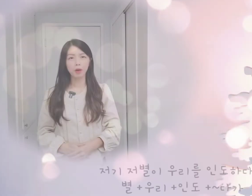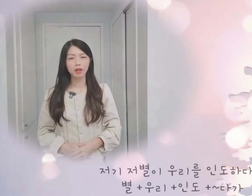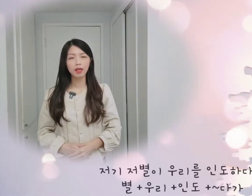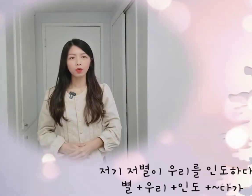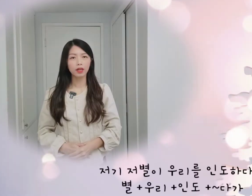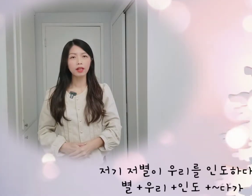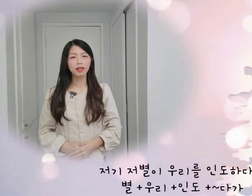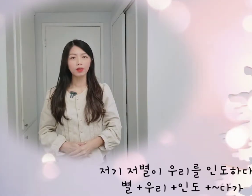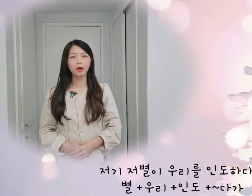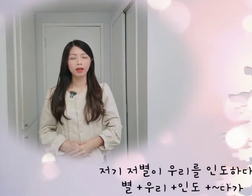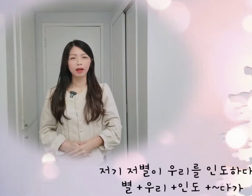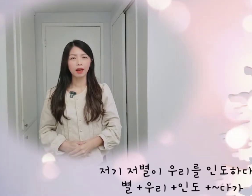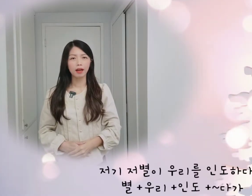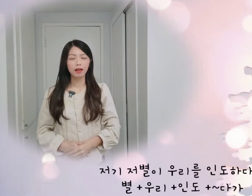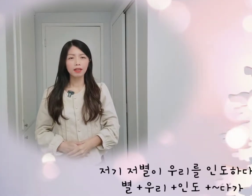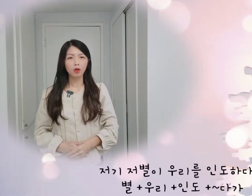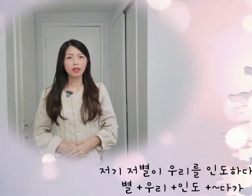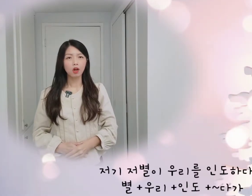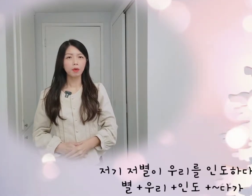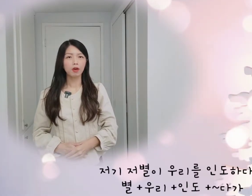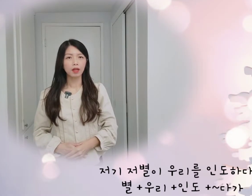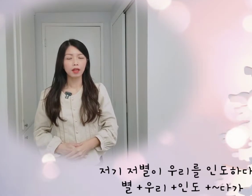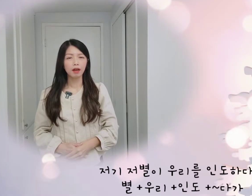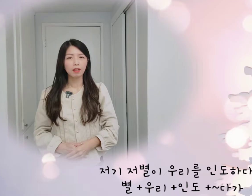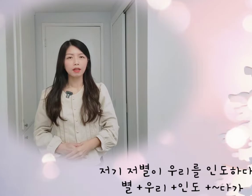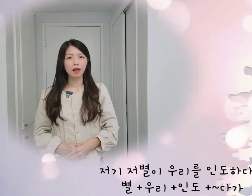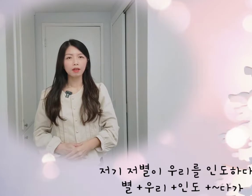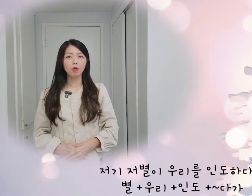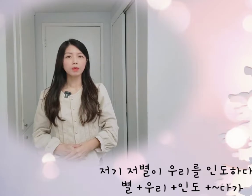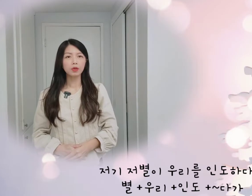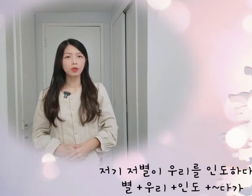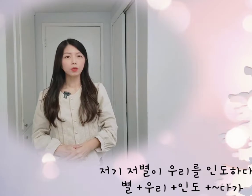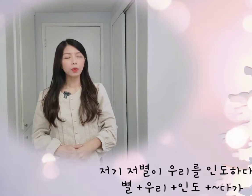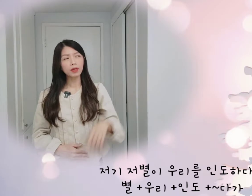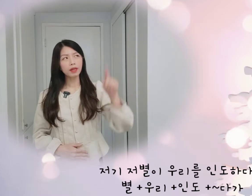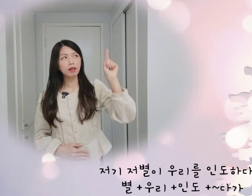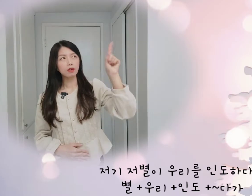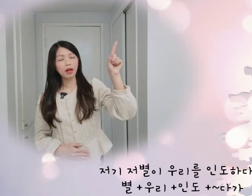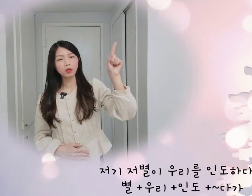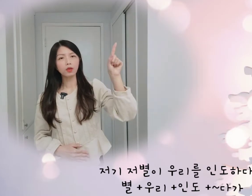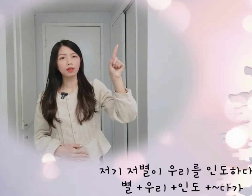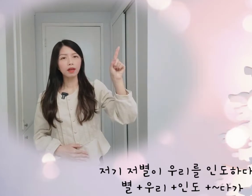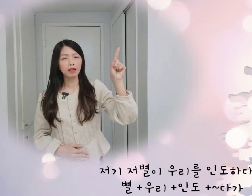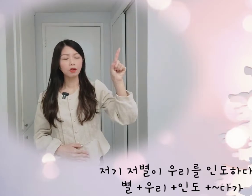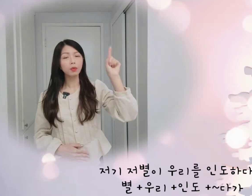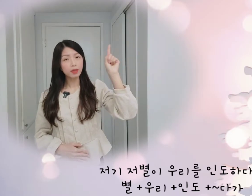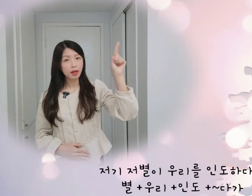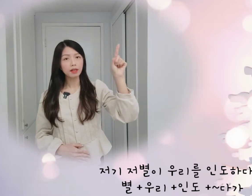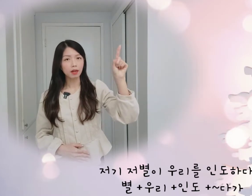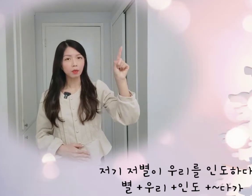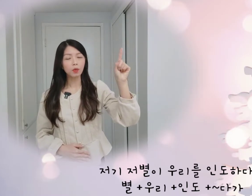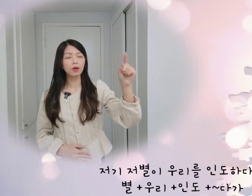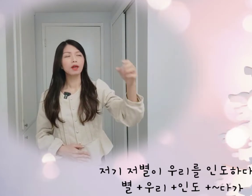저기 저 별이 우리를 인도하다가, 저기 저 별이, 일단 검지로 포인팅을 이렇게 하셔도 되는데 저는